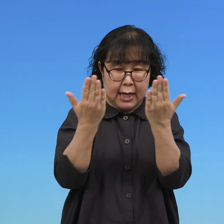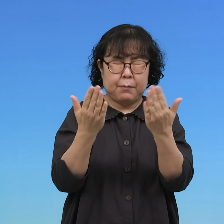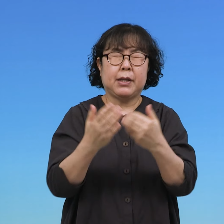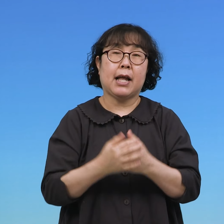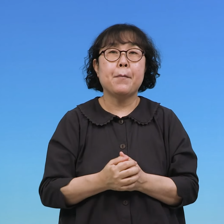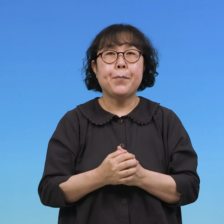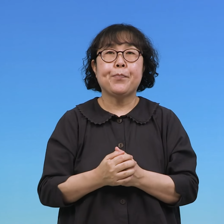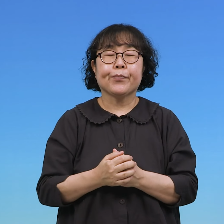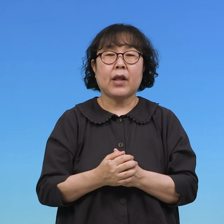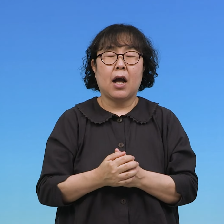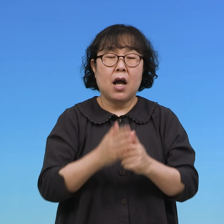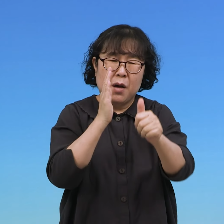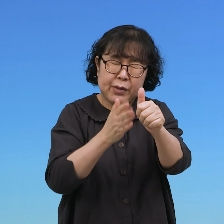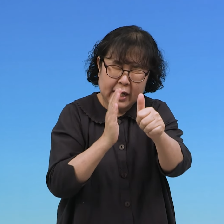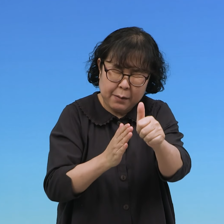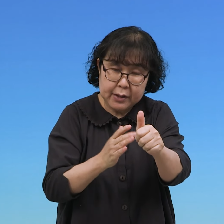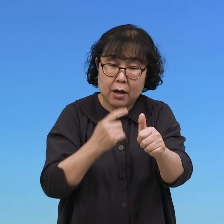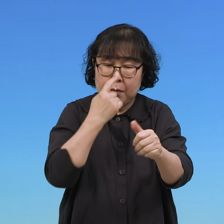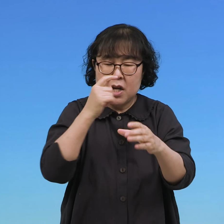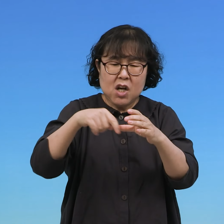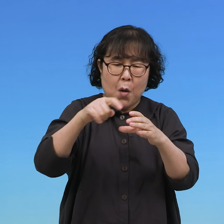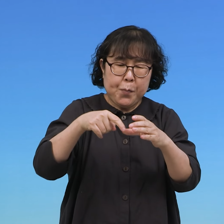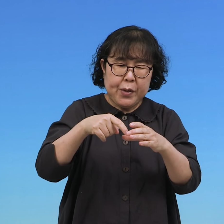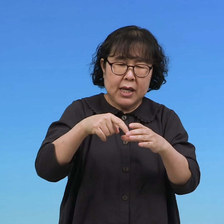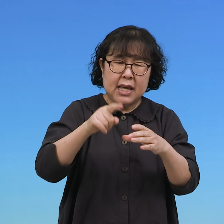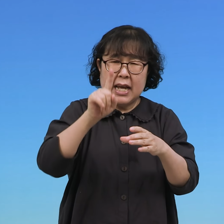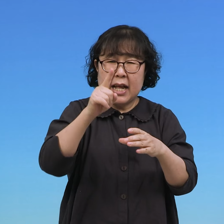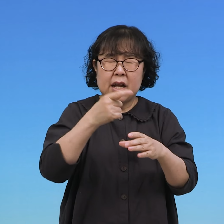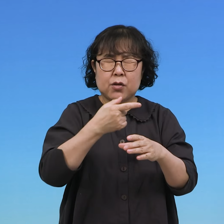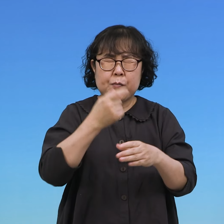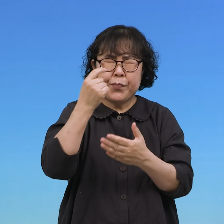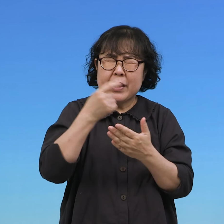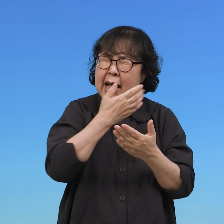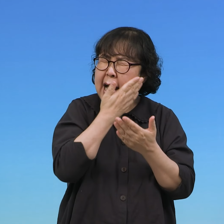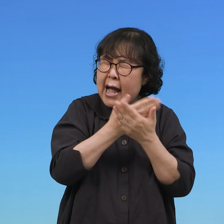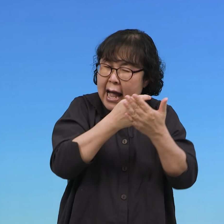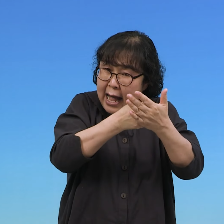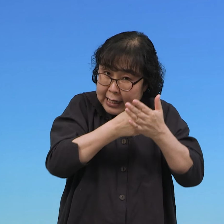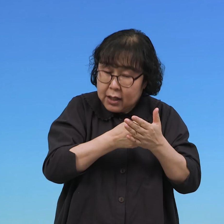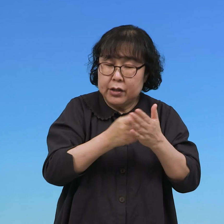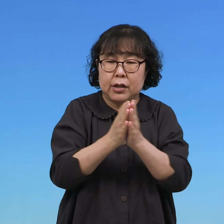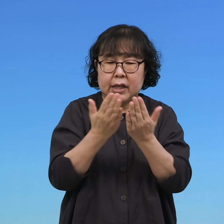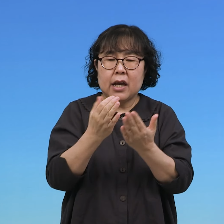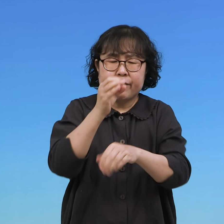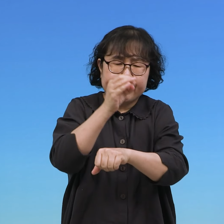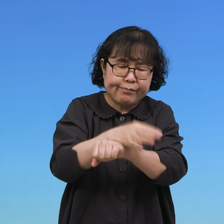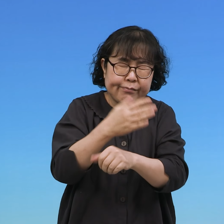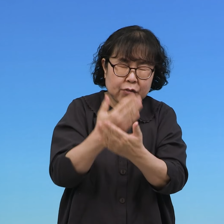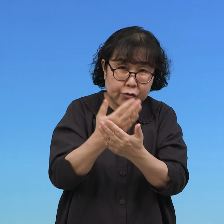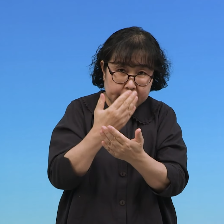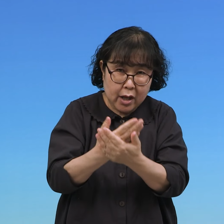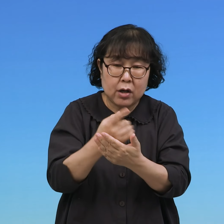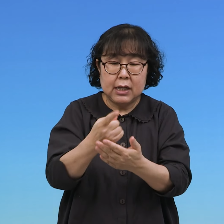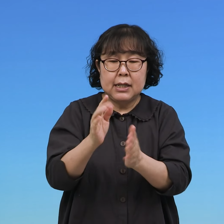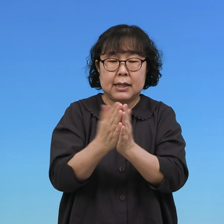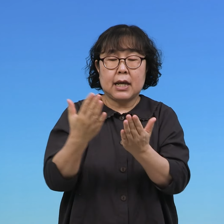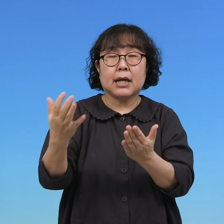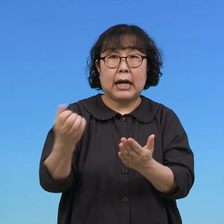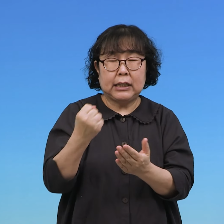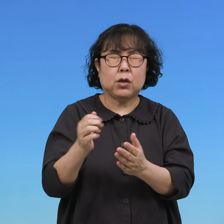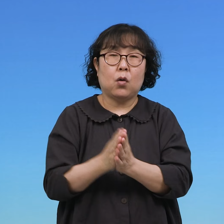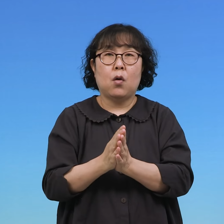정말 부탁을 드립니다. 커피 한 잔 덜 마시더라도요, 책을 좀 구입해 주시면 좋겠습니다. 그래서 워크북을